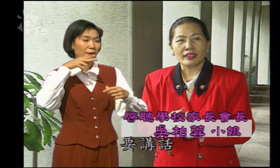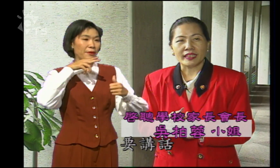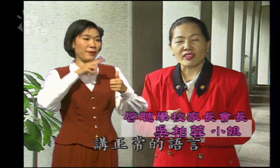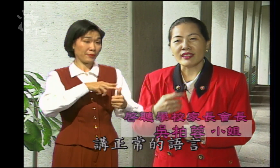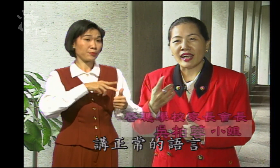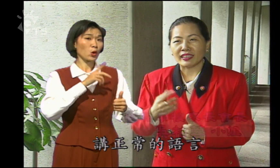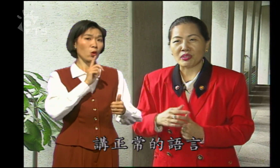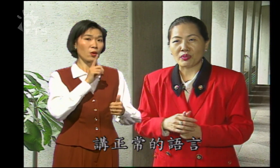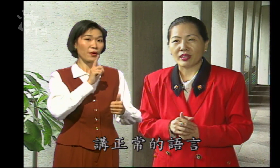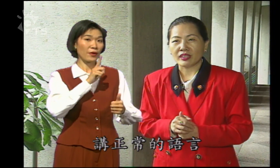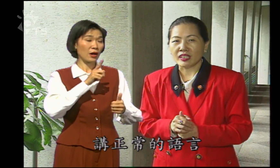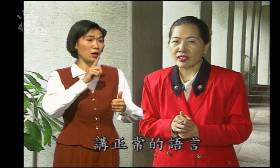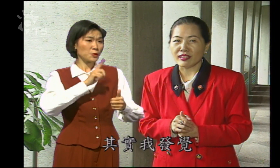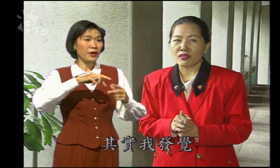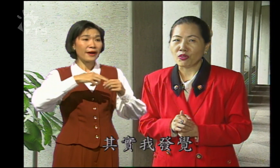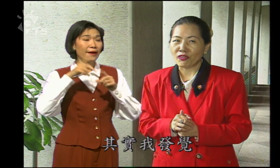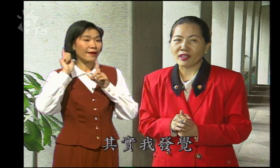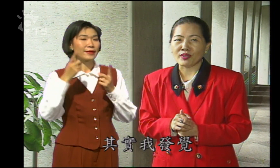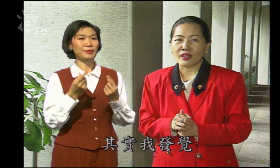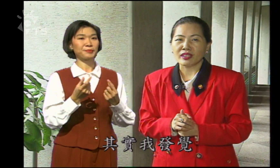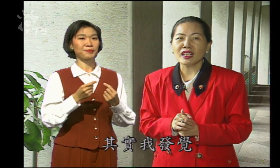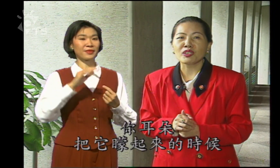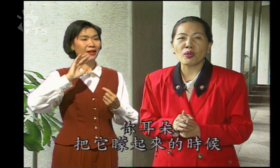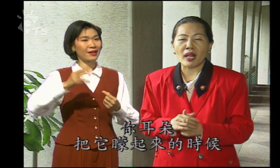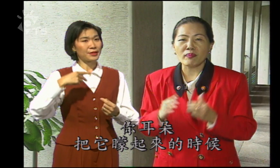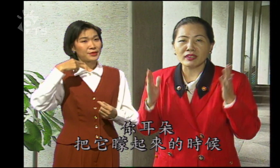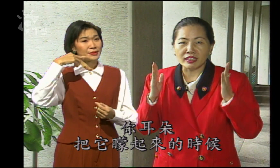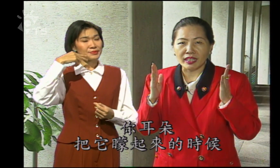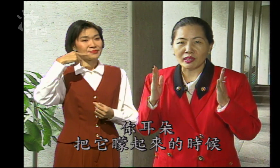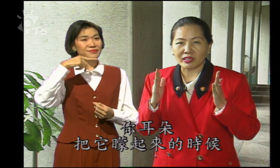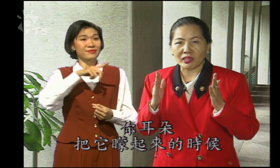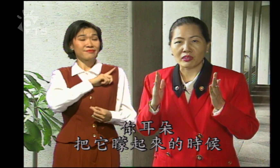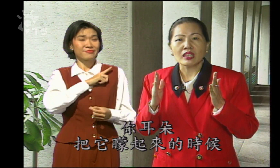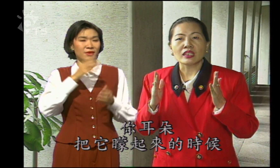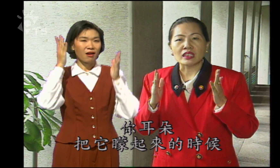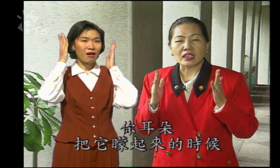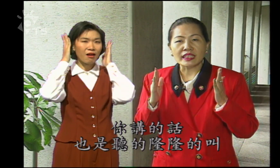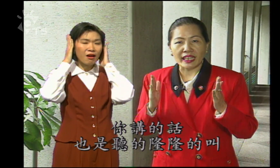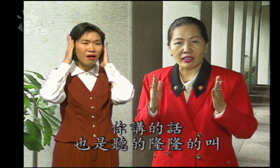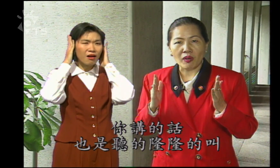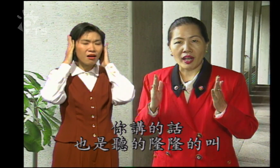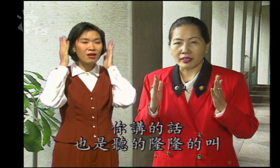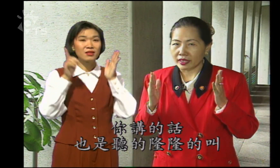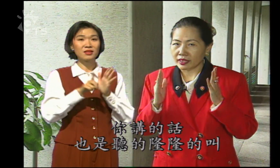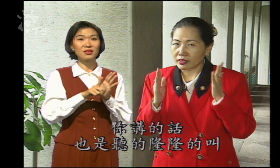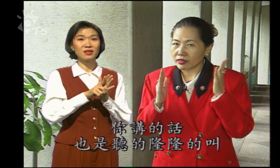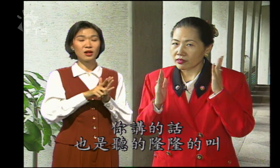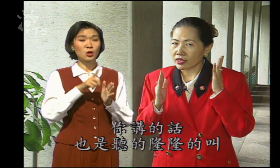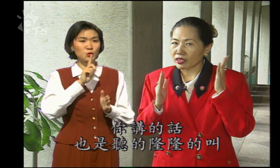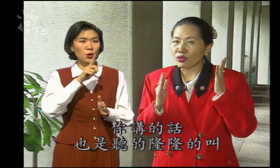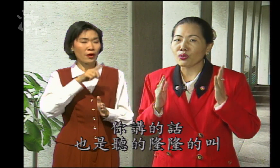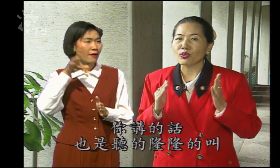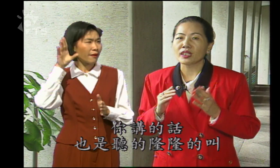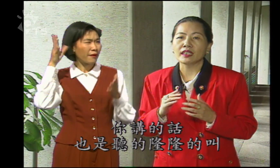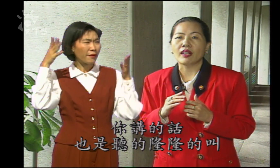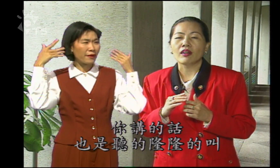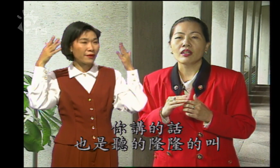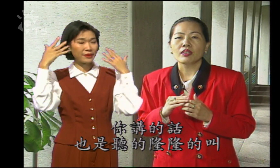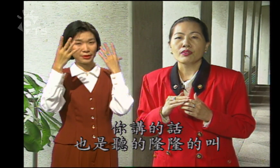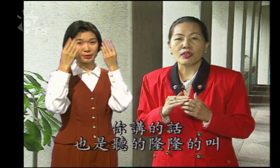讲正常的语言，其实我发觉你耳朵把它闷起来的时候，你讲的话也是轻的隆隆的叫，所以说